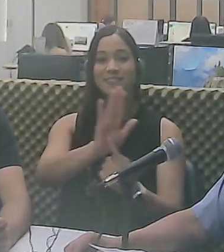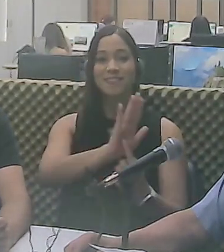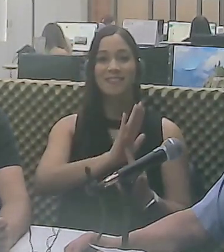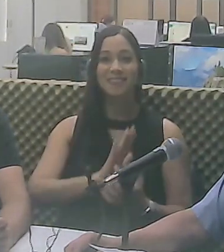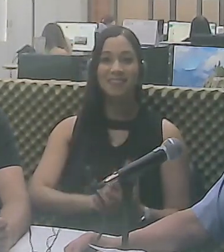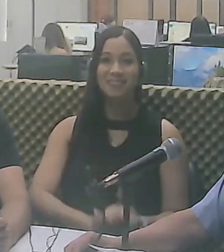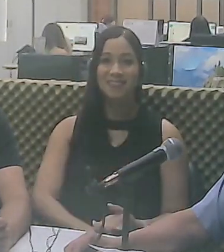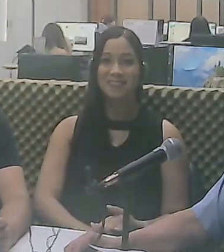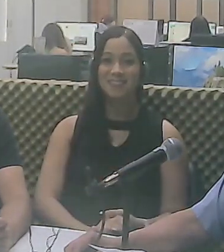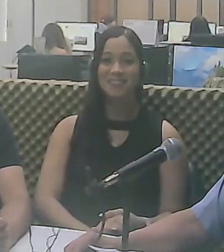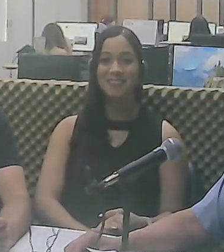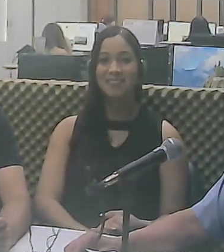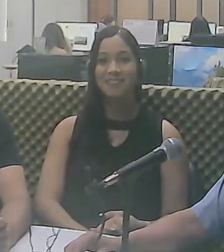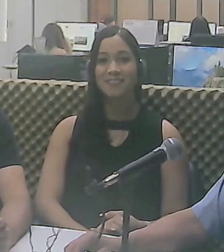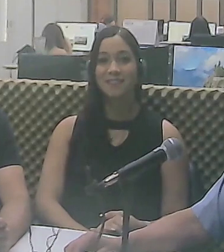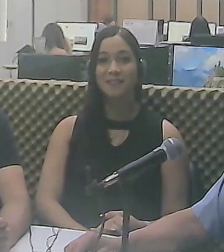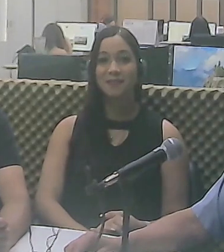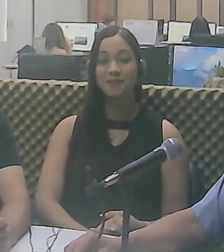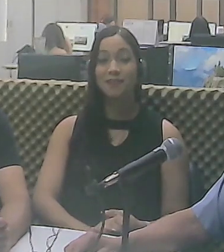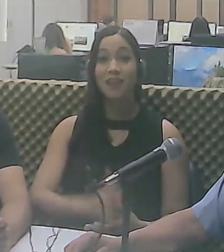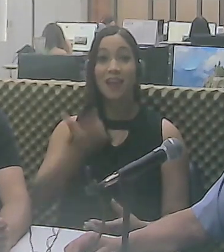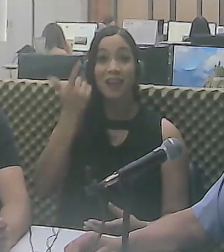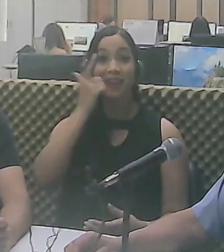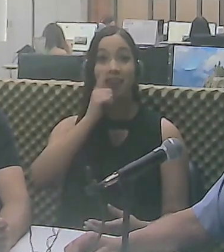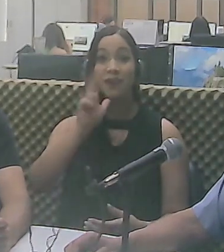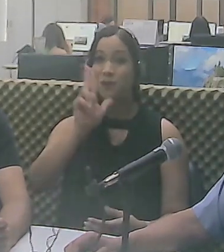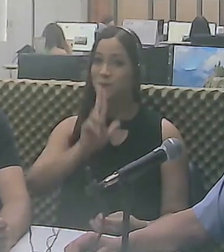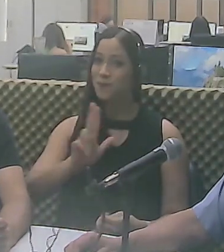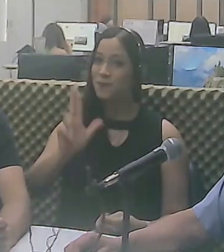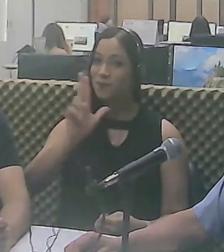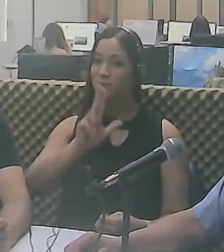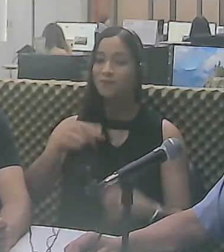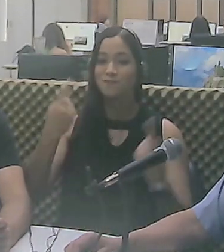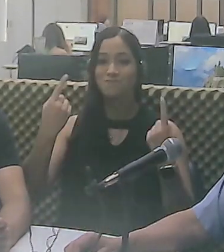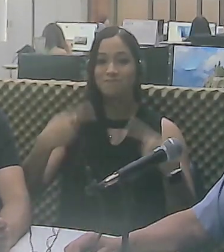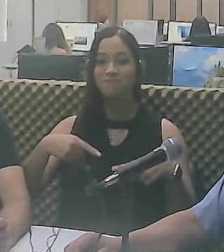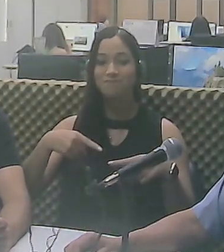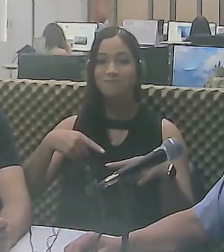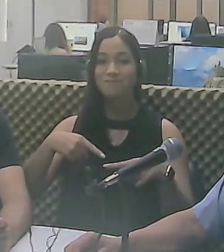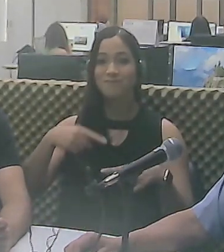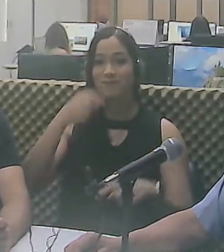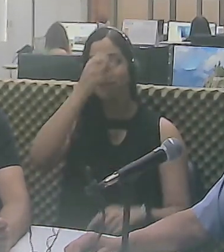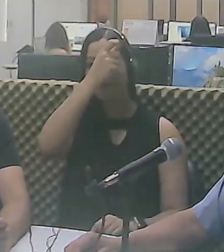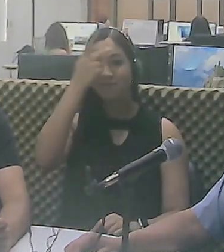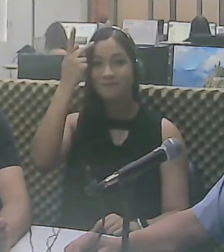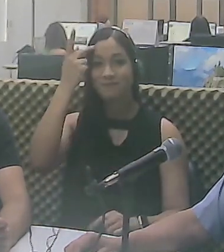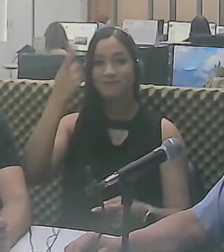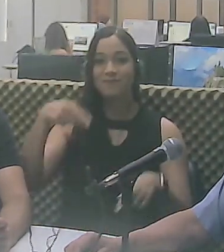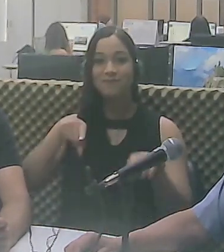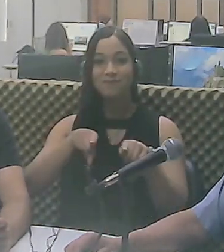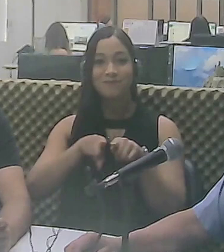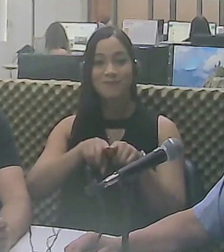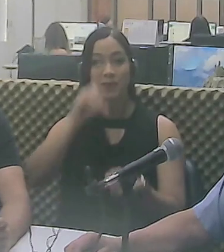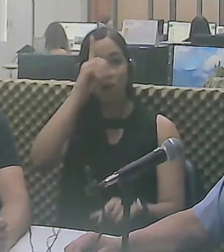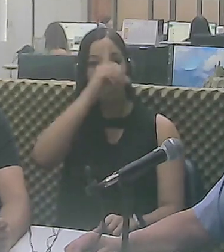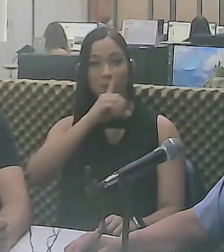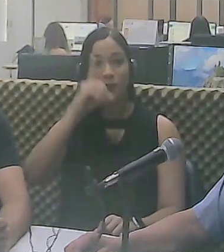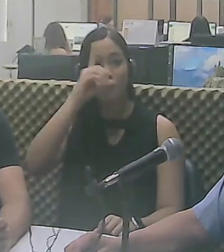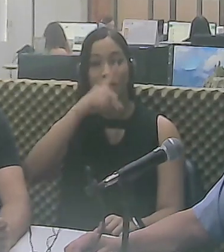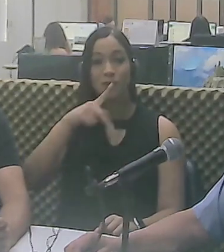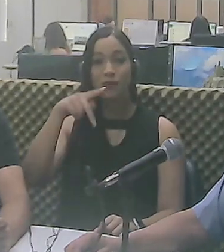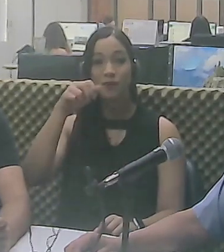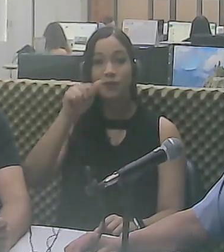destaque nacional e tem medalha para Uberlândia atleta da Prefeitura e parceiros foi destaque neste domingo no